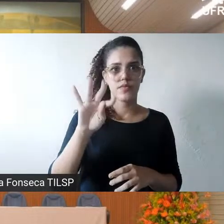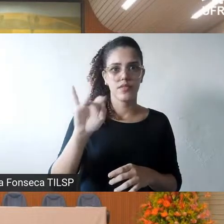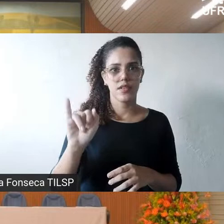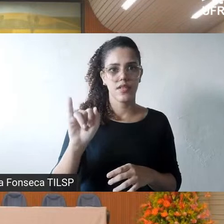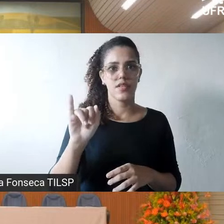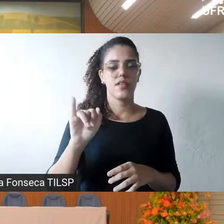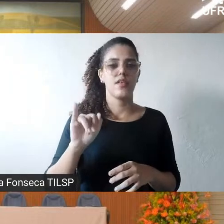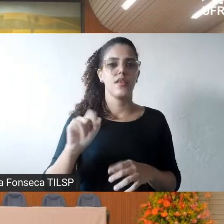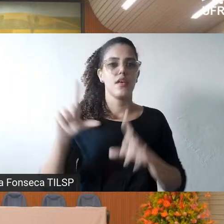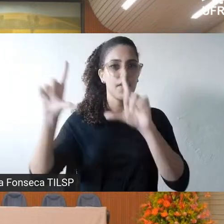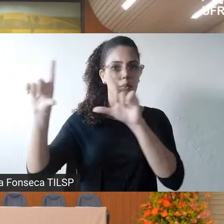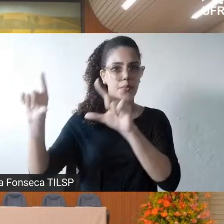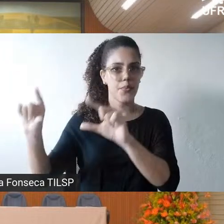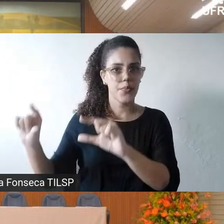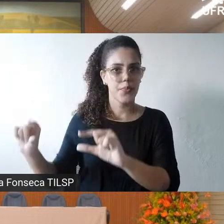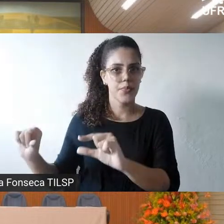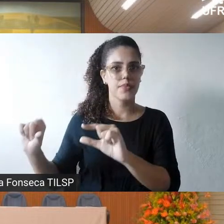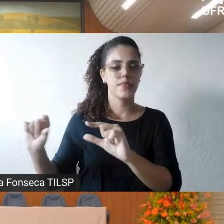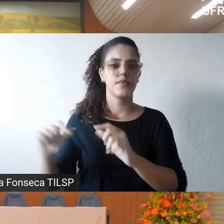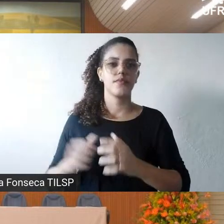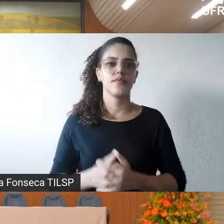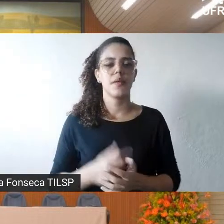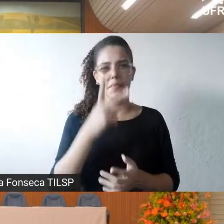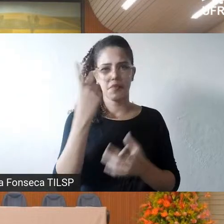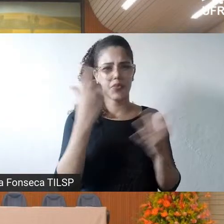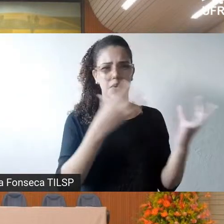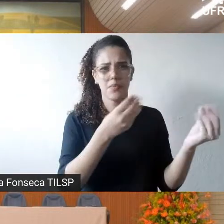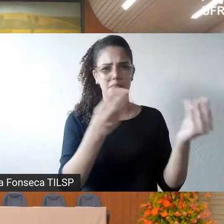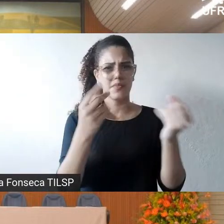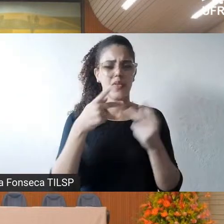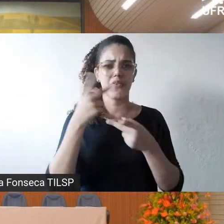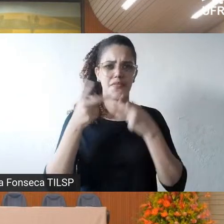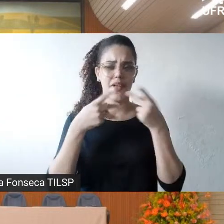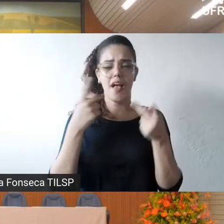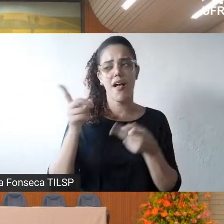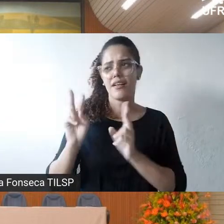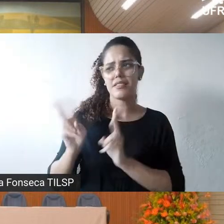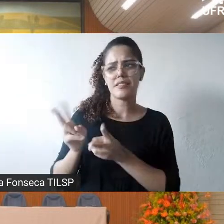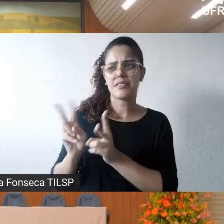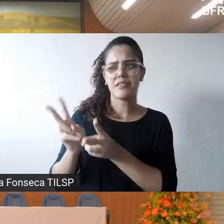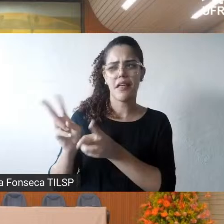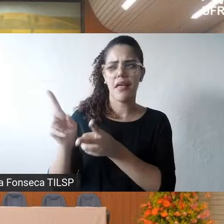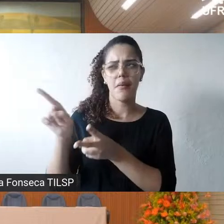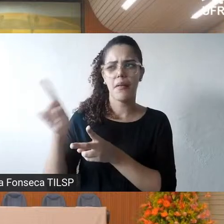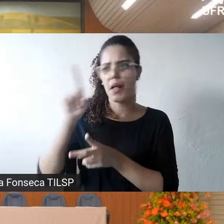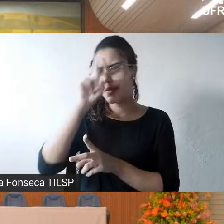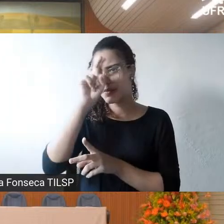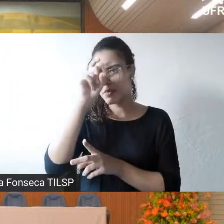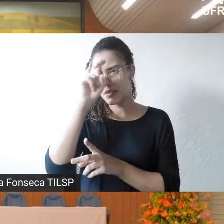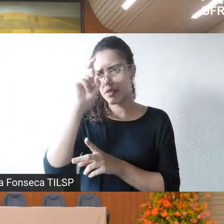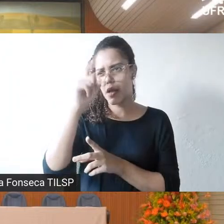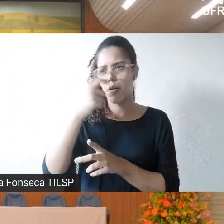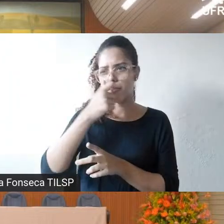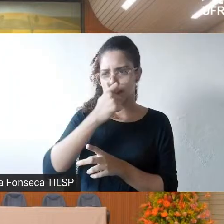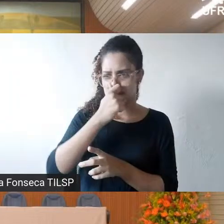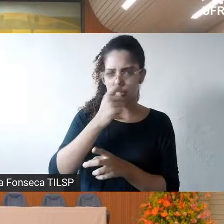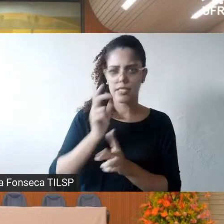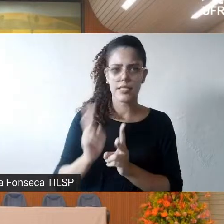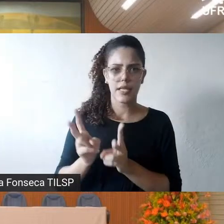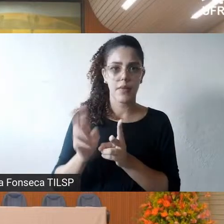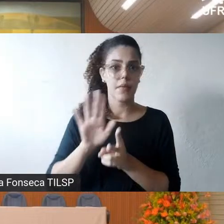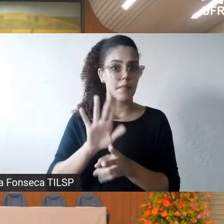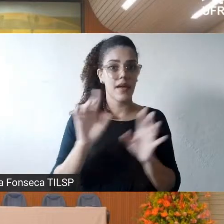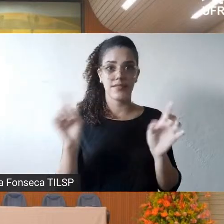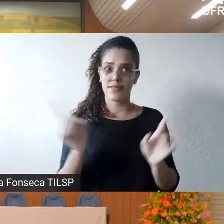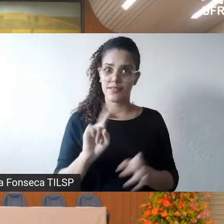sempre aconteceu. Não aconteceu. Quem conhece a realidade dos hospitais sabe o que está acontecendo hoje. É a maior crise sanitária brasileira.